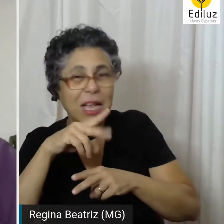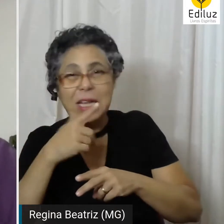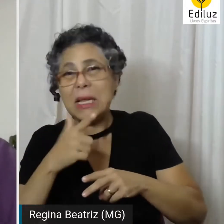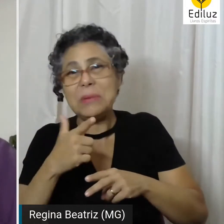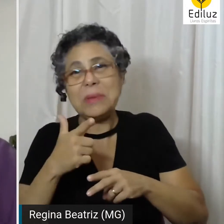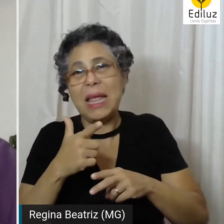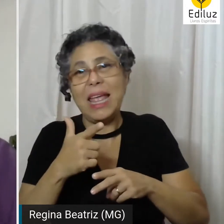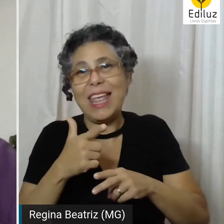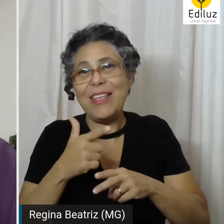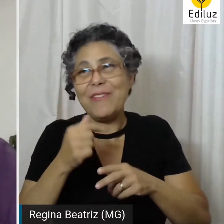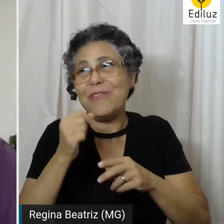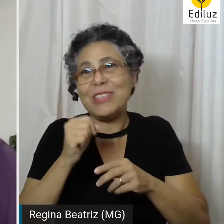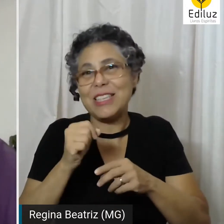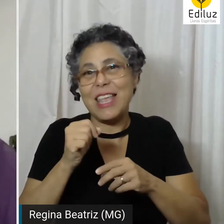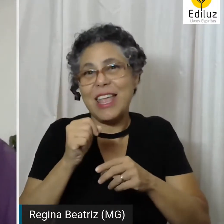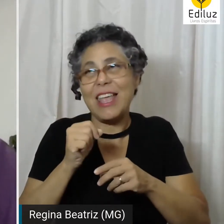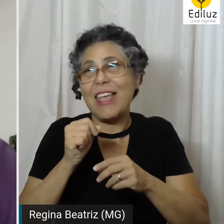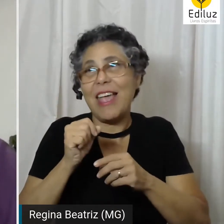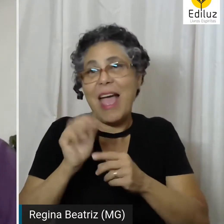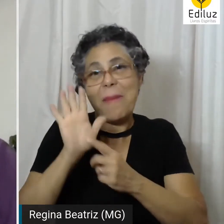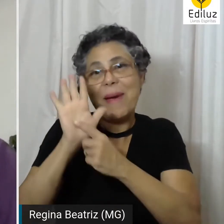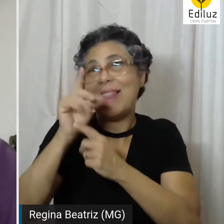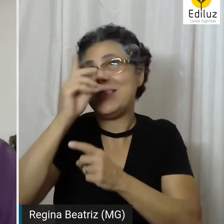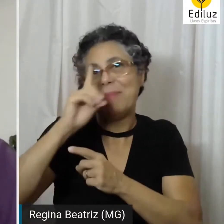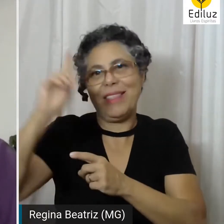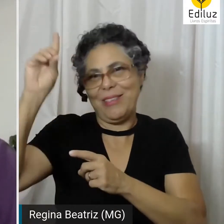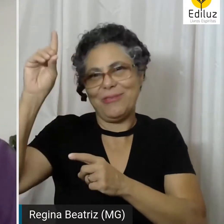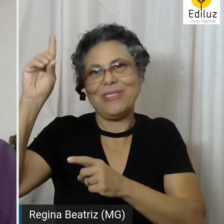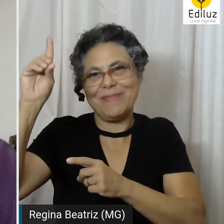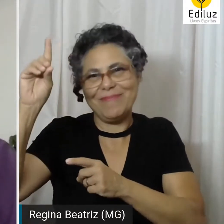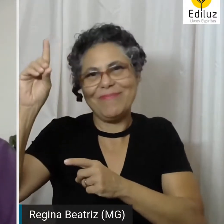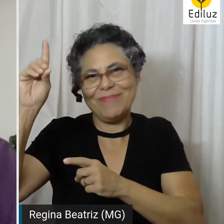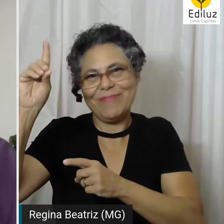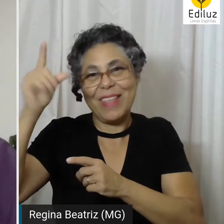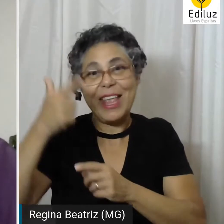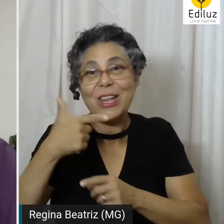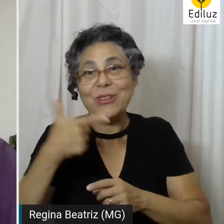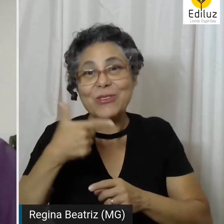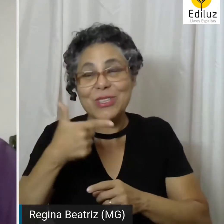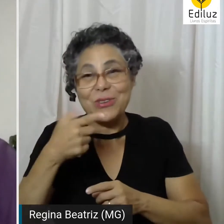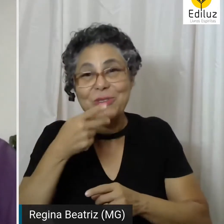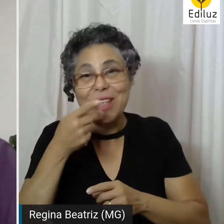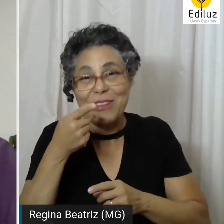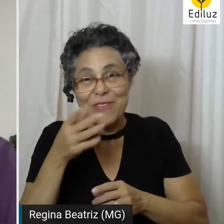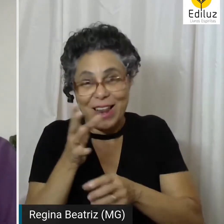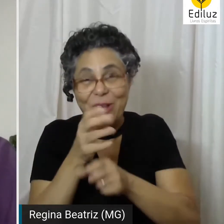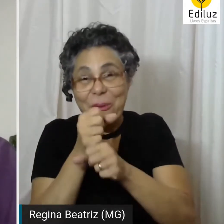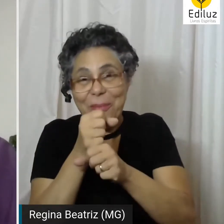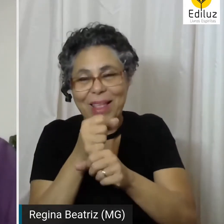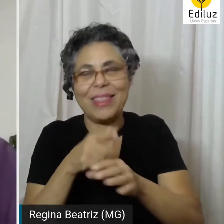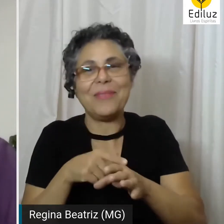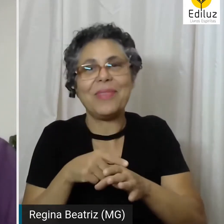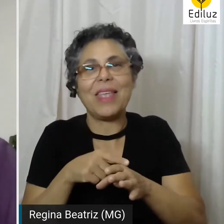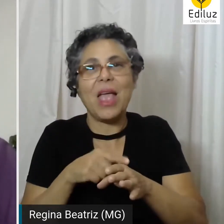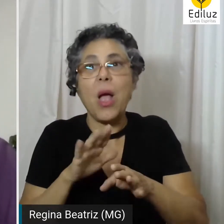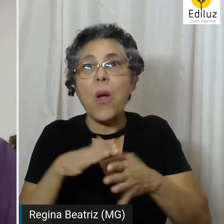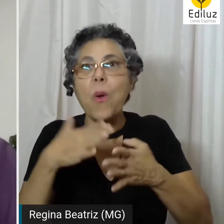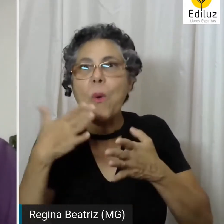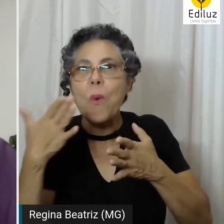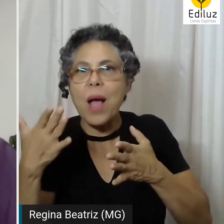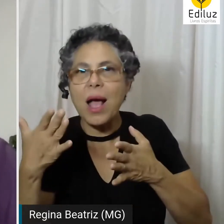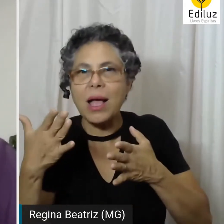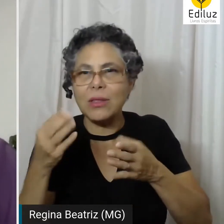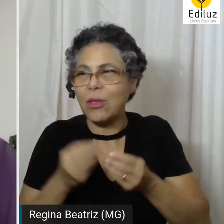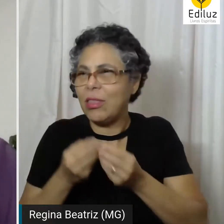ao vosso Pai, que estás no céu. E no segundo, ele complementa: quando, pois,